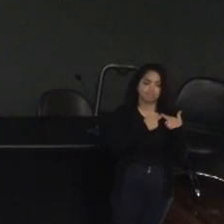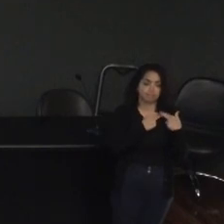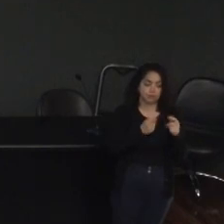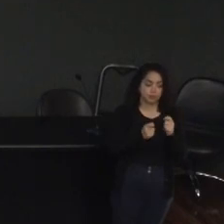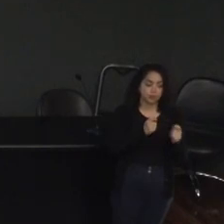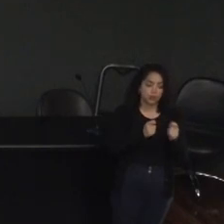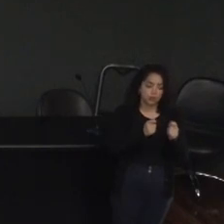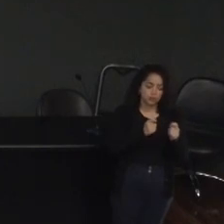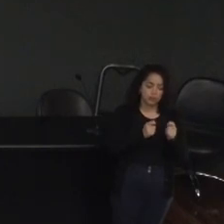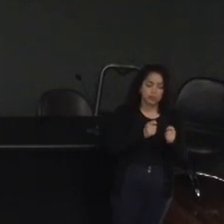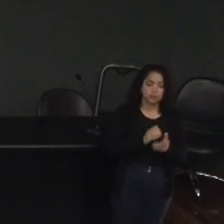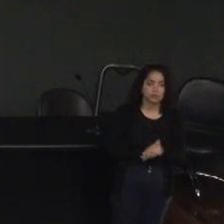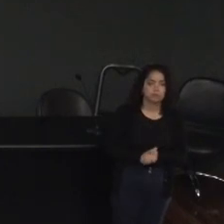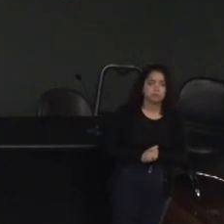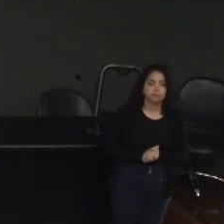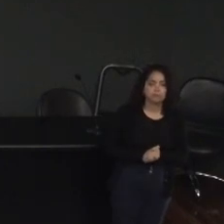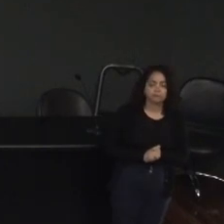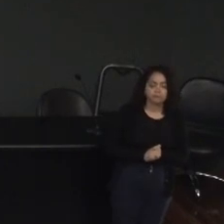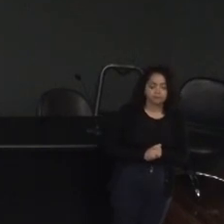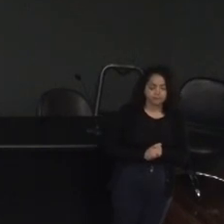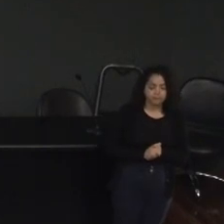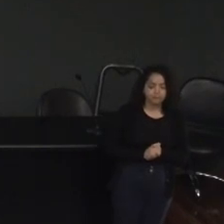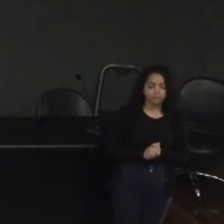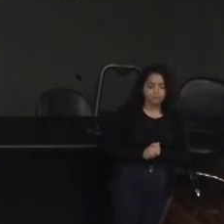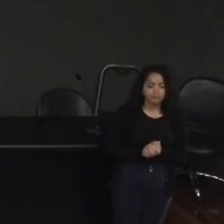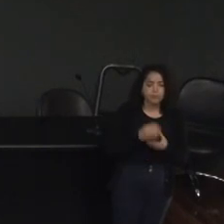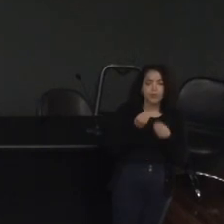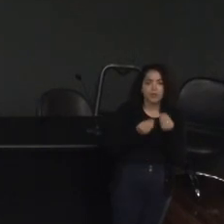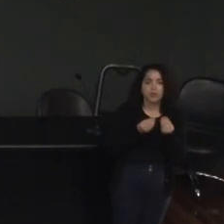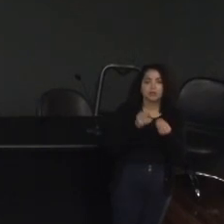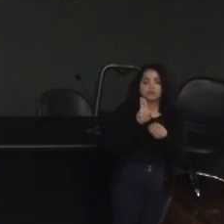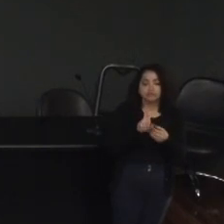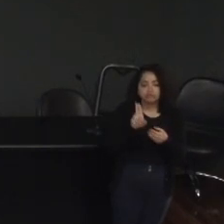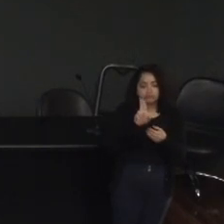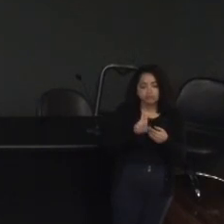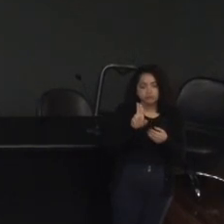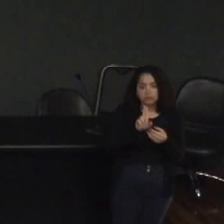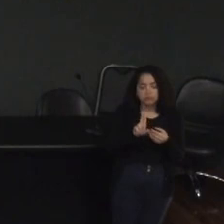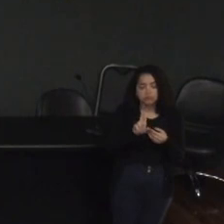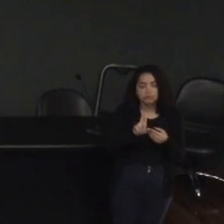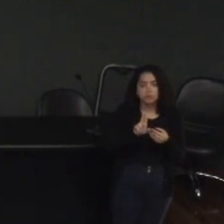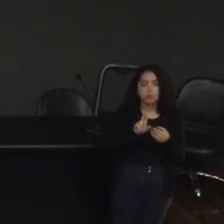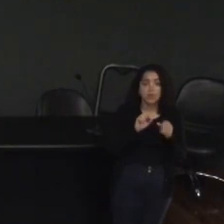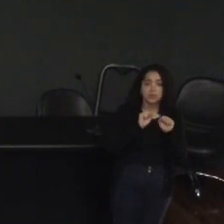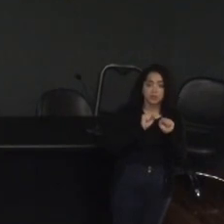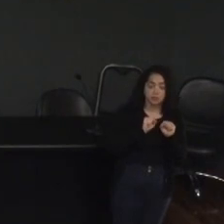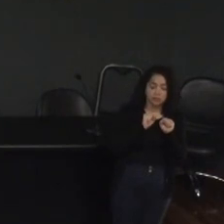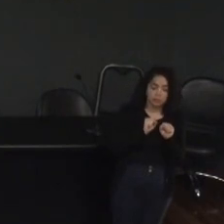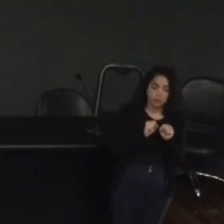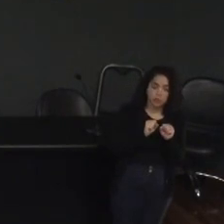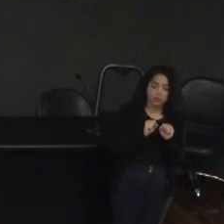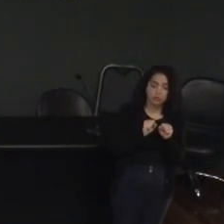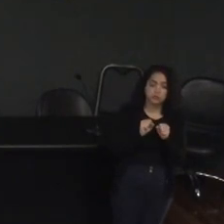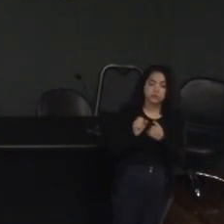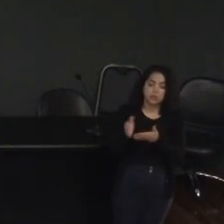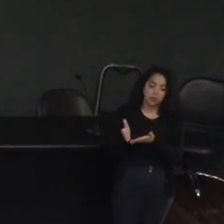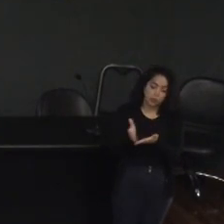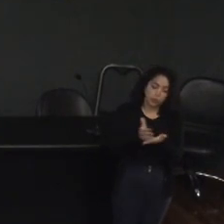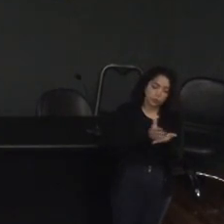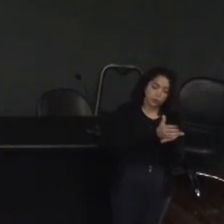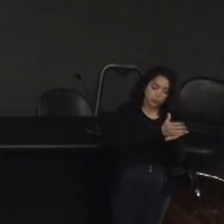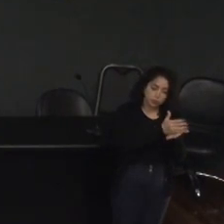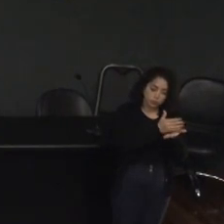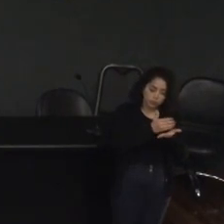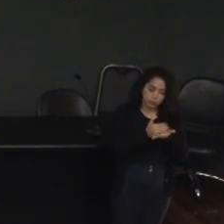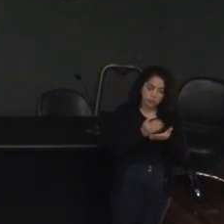controlador ou do operador né direcionar a forma de utilização ou seja aquilo que pode ser captado coletado